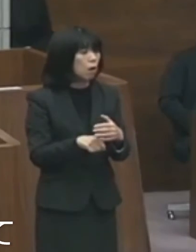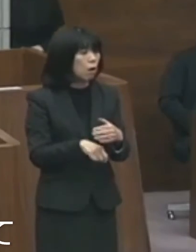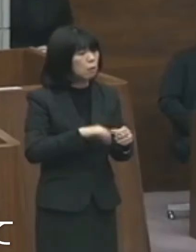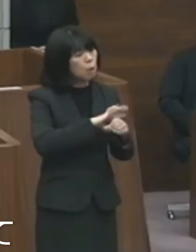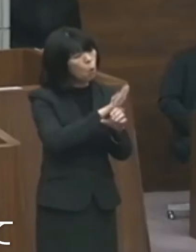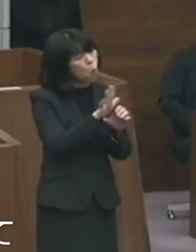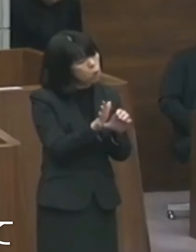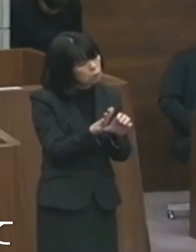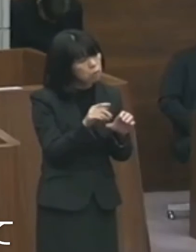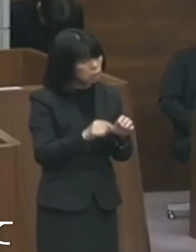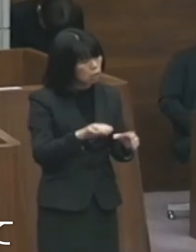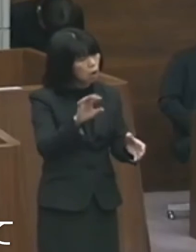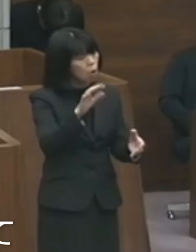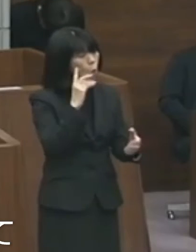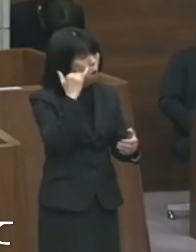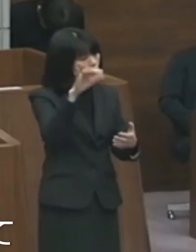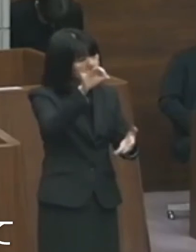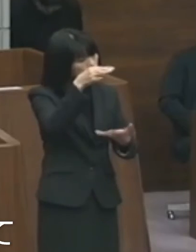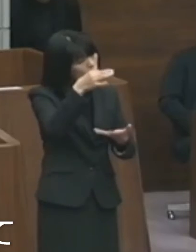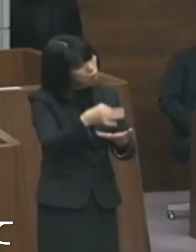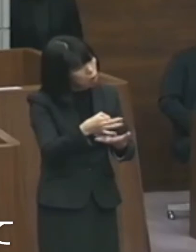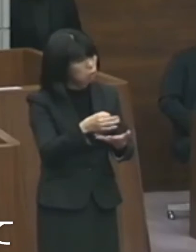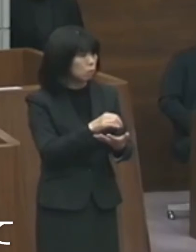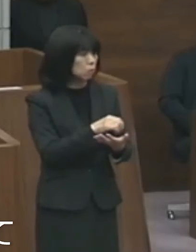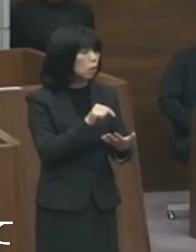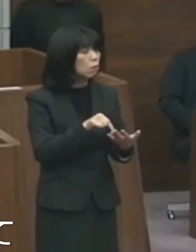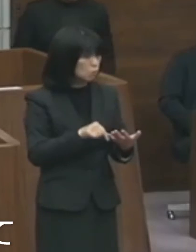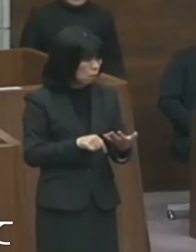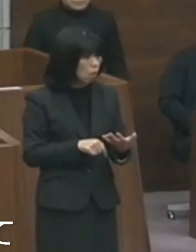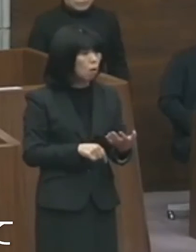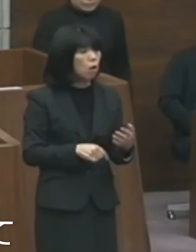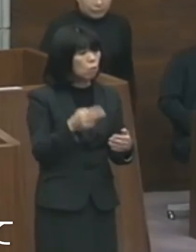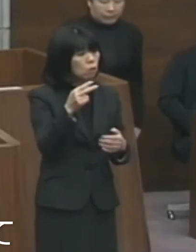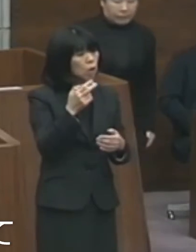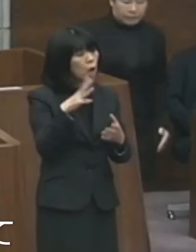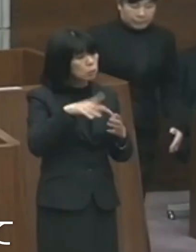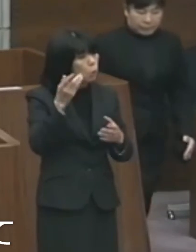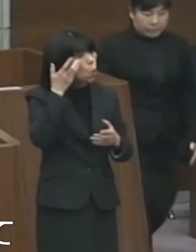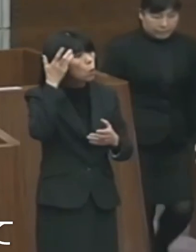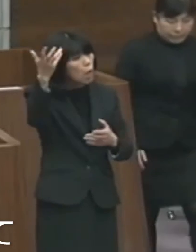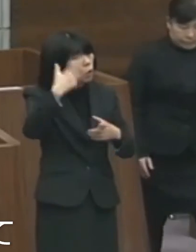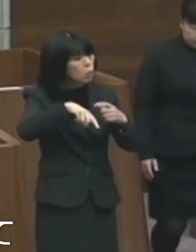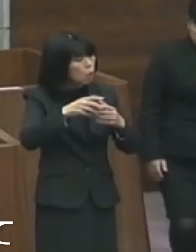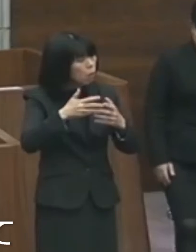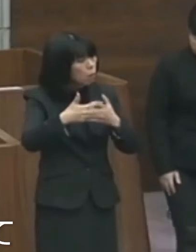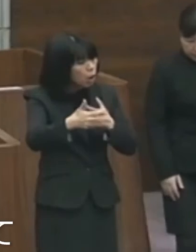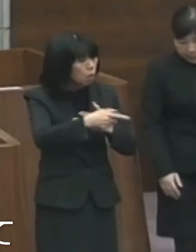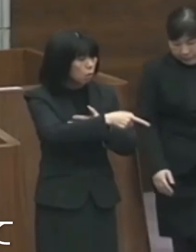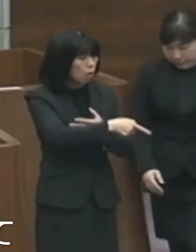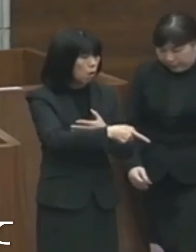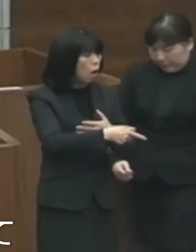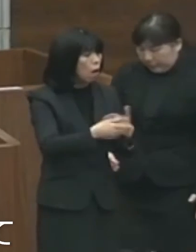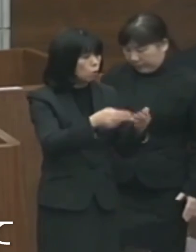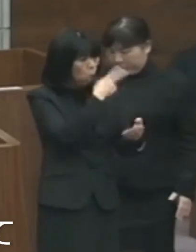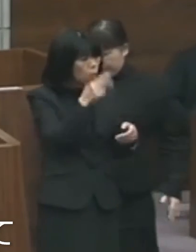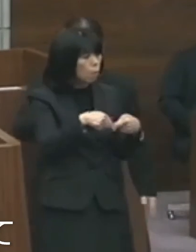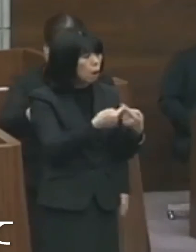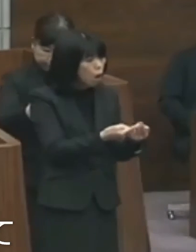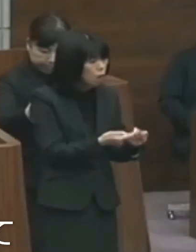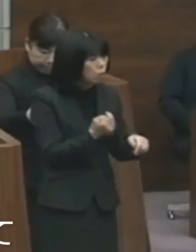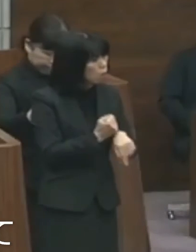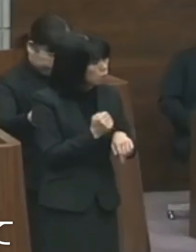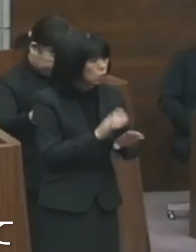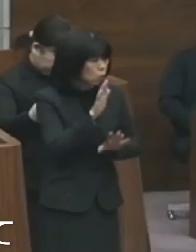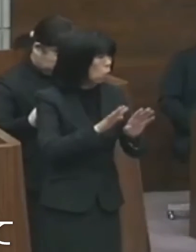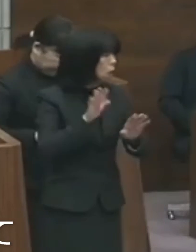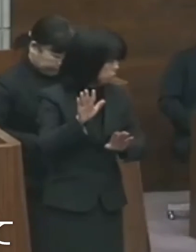が激減するなど、当初の想定以上に高校等への進学に対しての困難な状況にある児童が